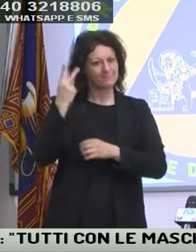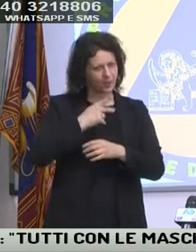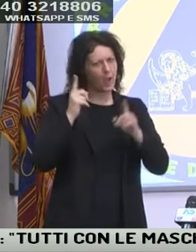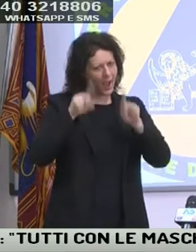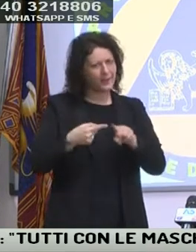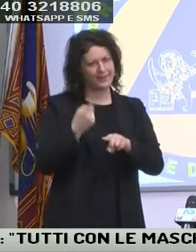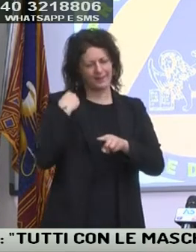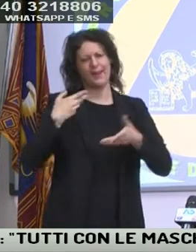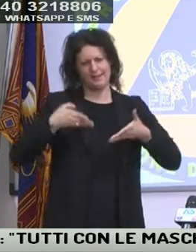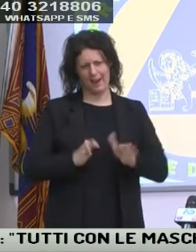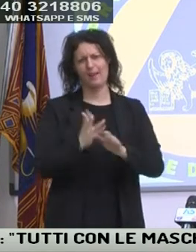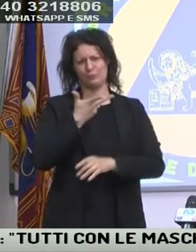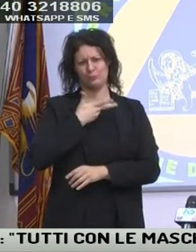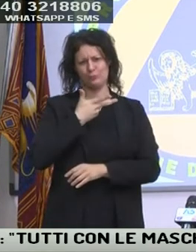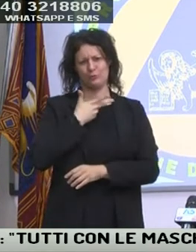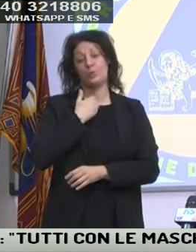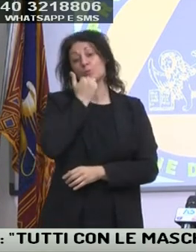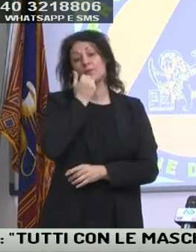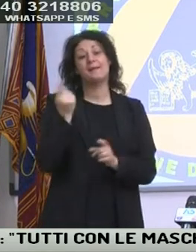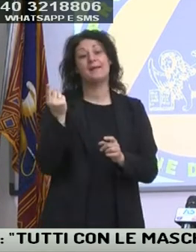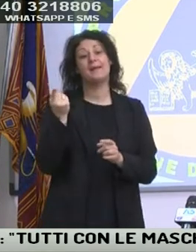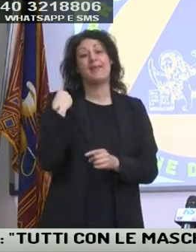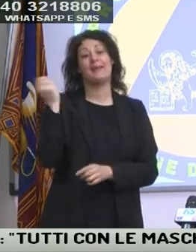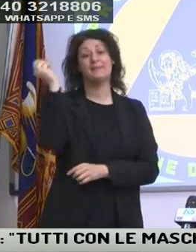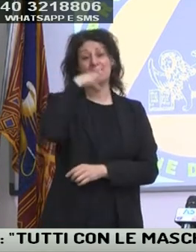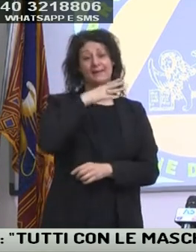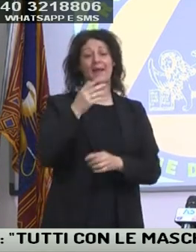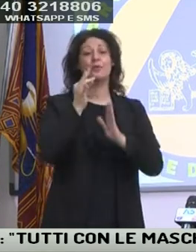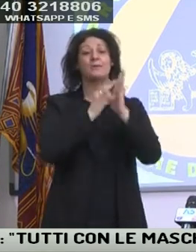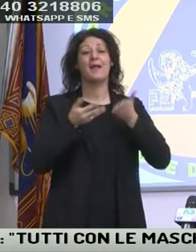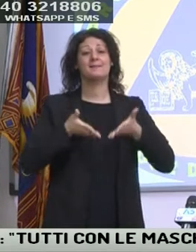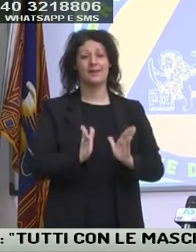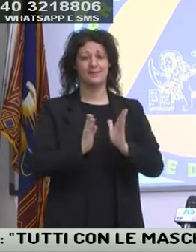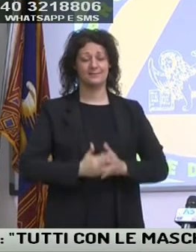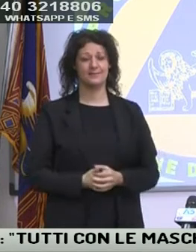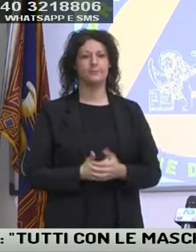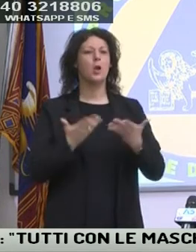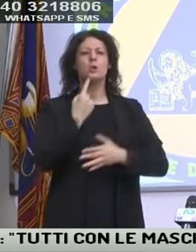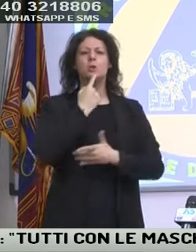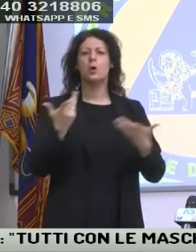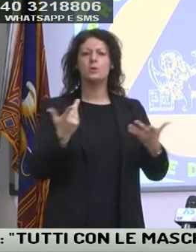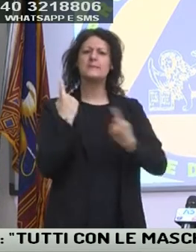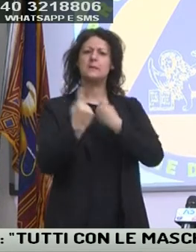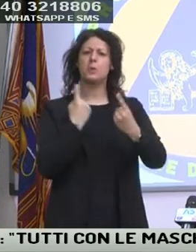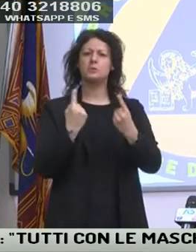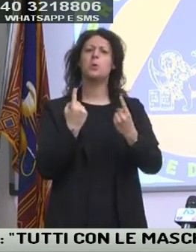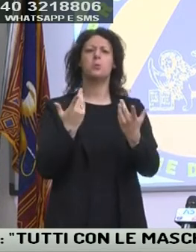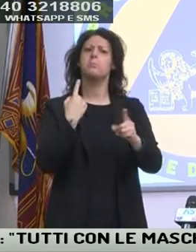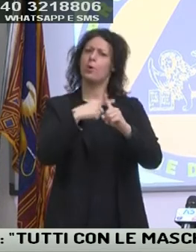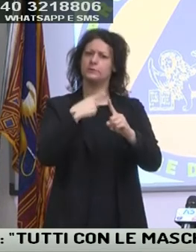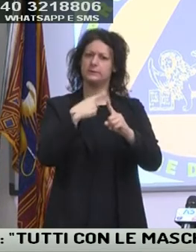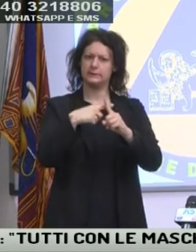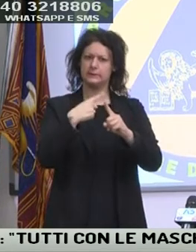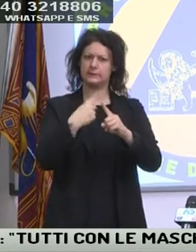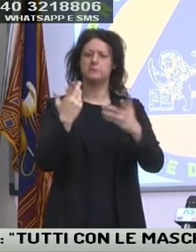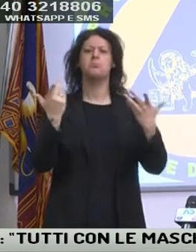dovete scusare, ma ieri mi è saltato un foglio. Guardate, considerazioni, sta andando bene, e merito è di